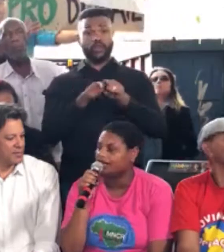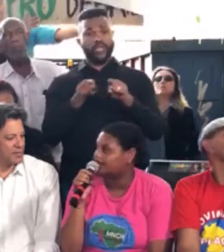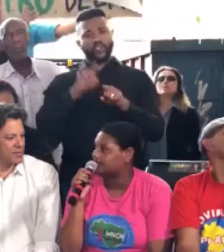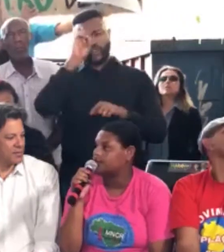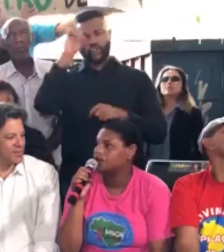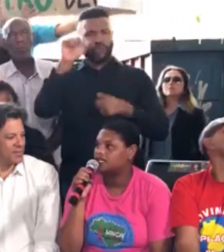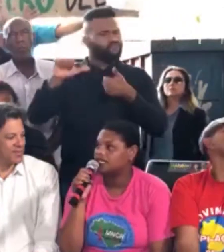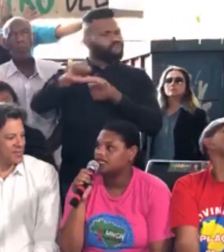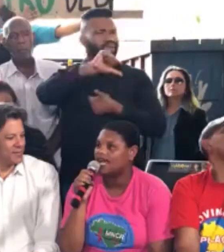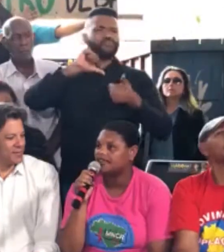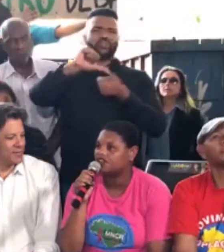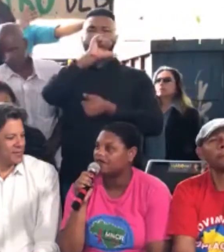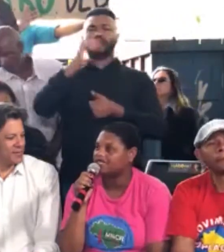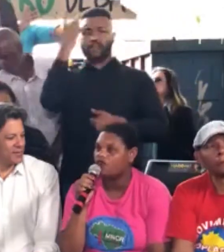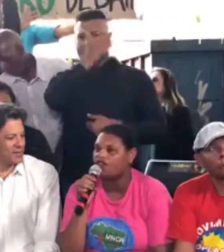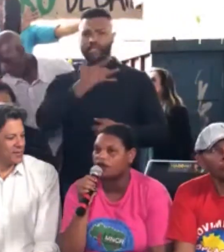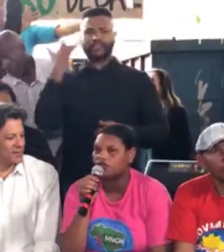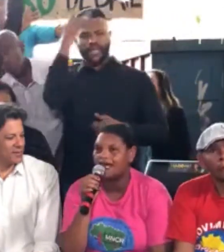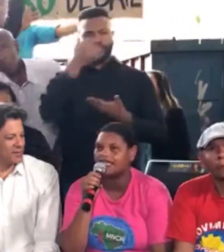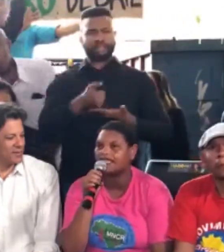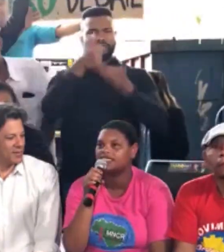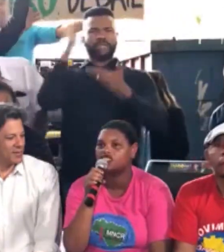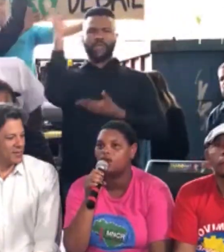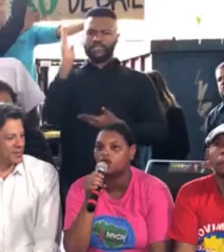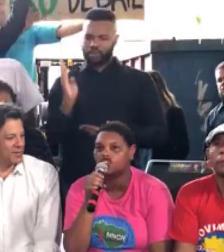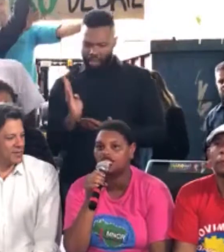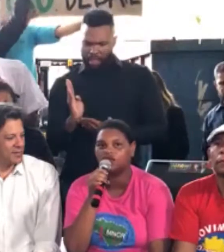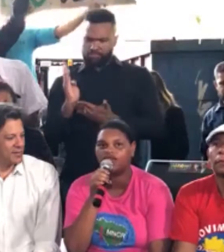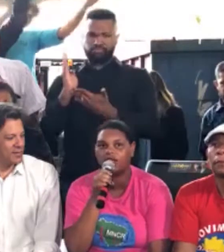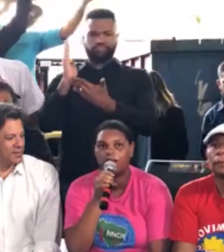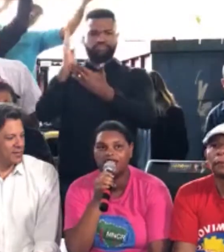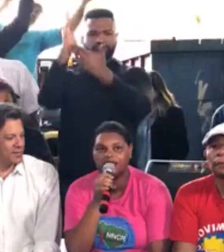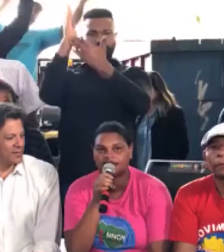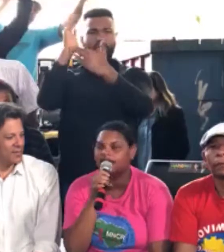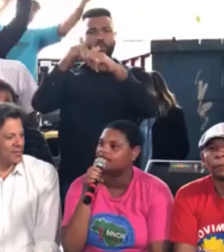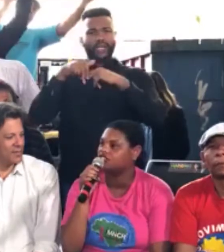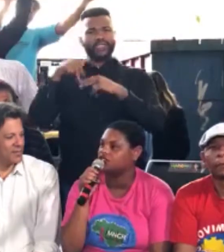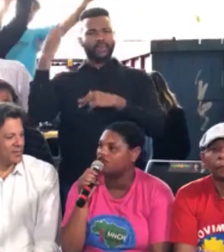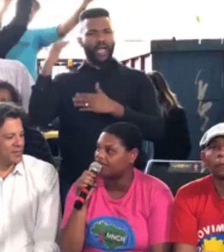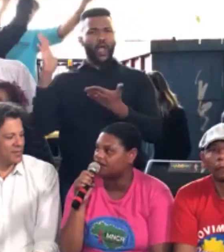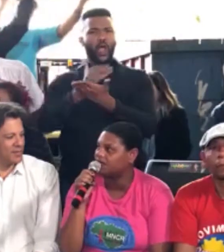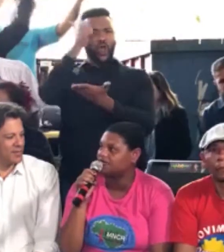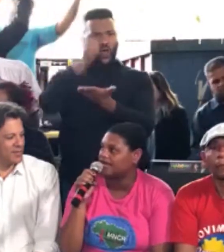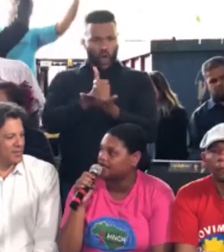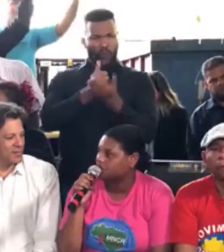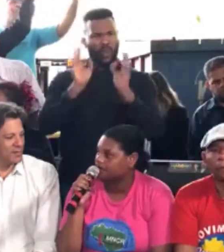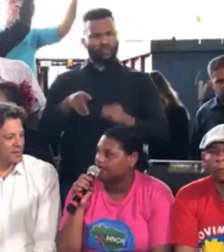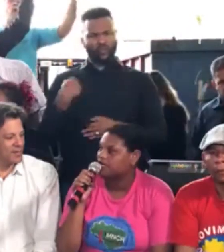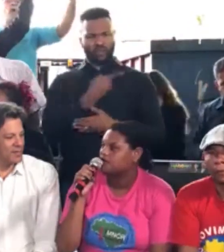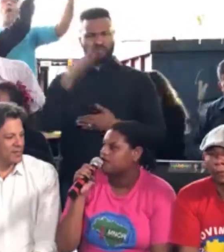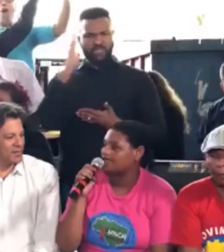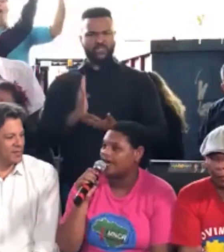dia da virada. Porque Haddad veio para salvar o nosso país desse desmonte, desse governo golpista que a gente está sofrendo nesse